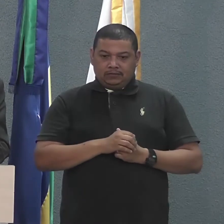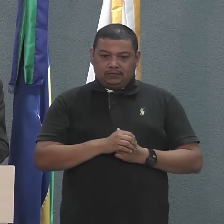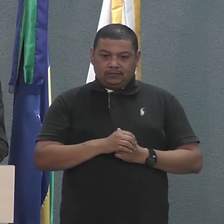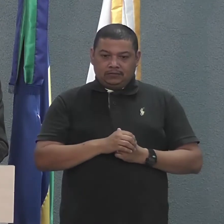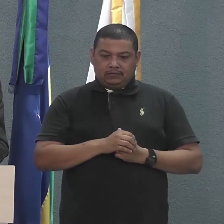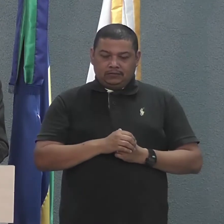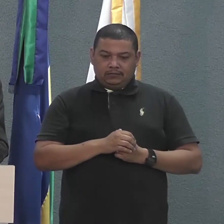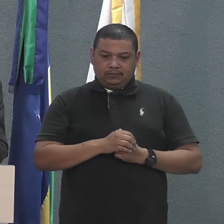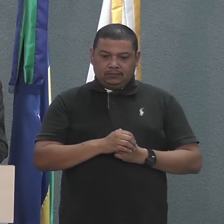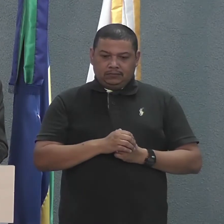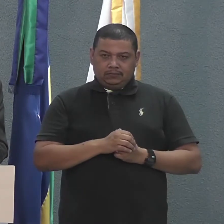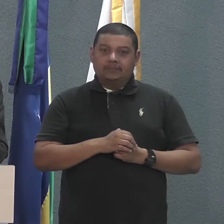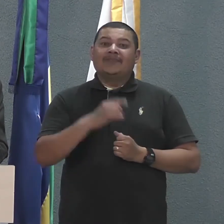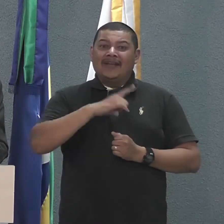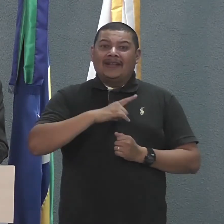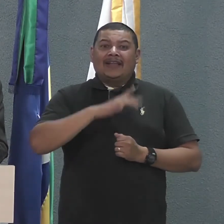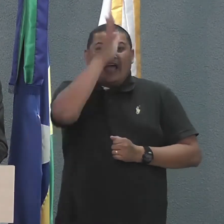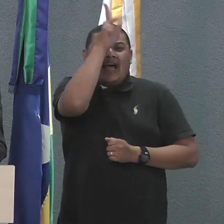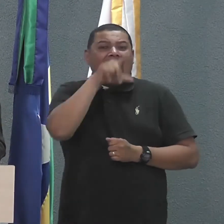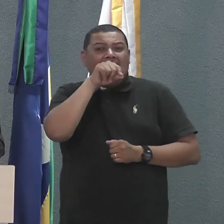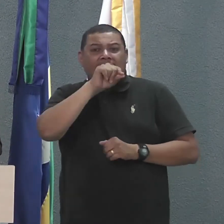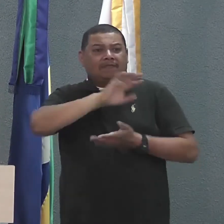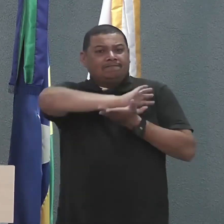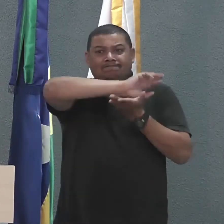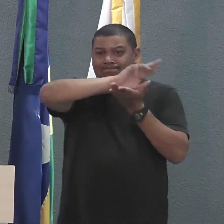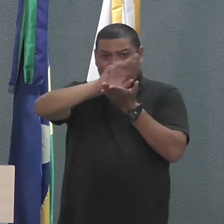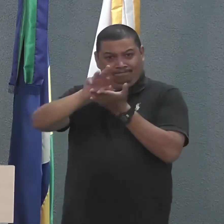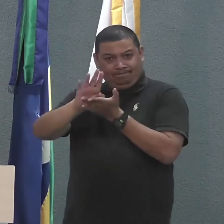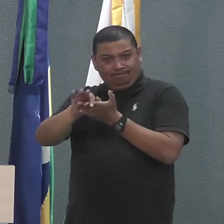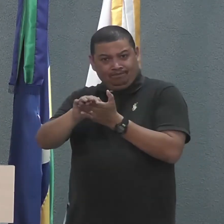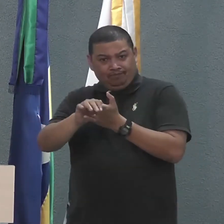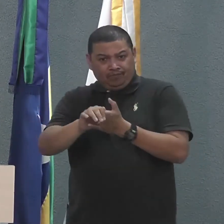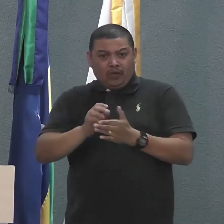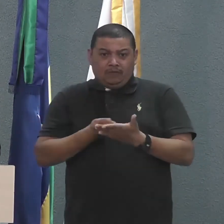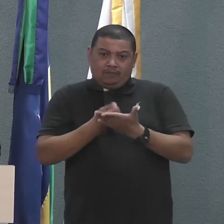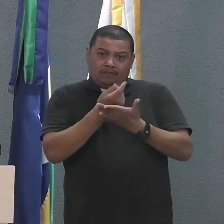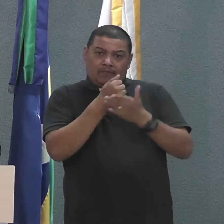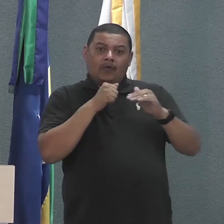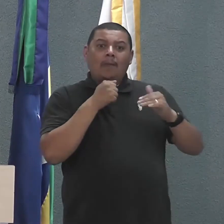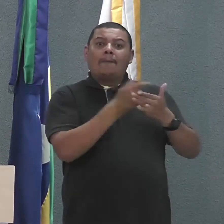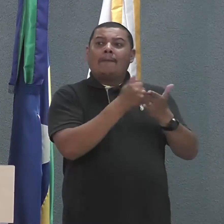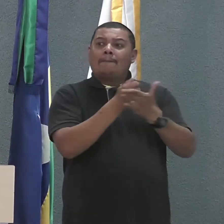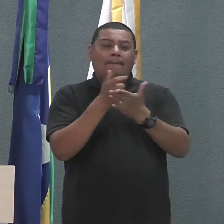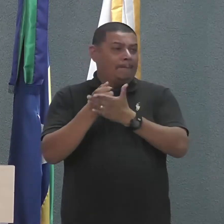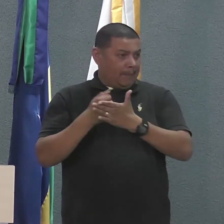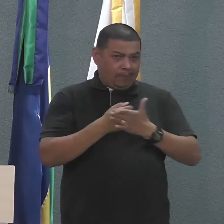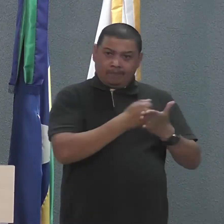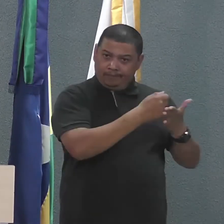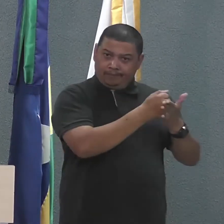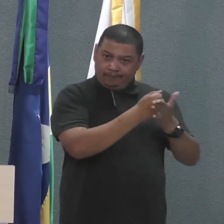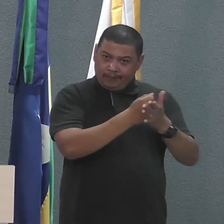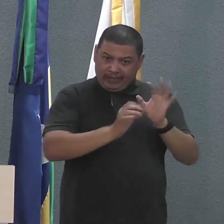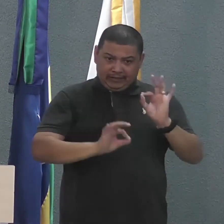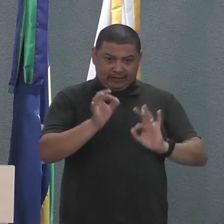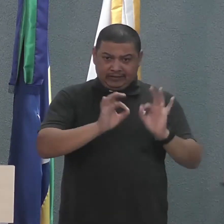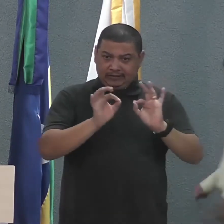e milhares de aves. Todo um investimento que é colocado ali para produzir,